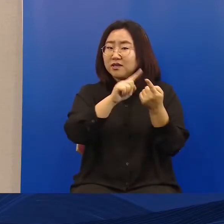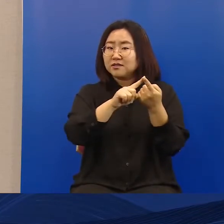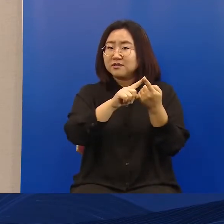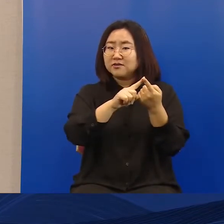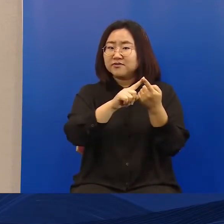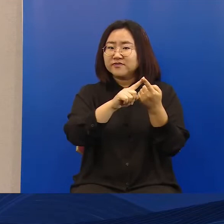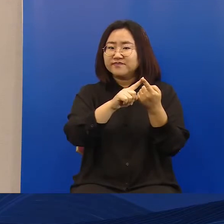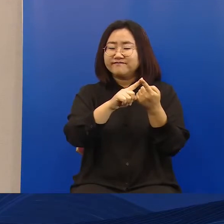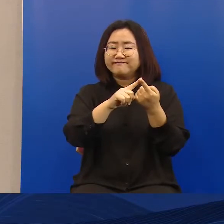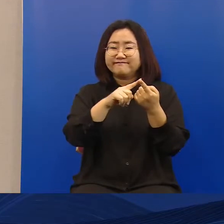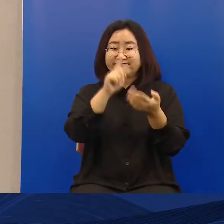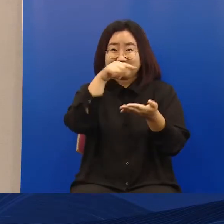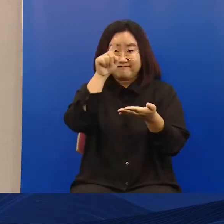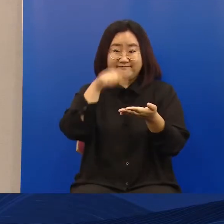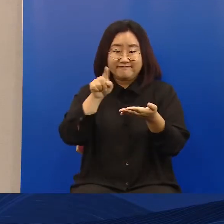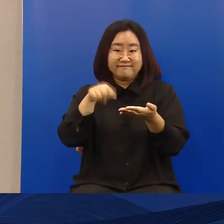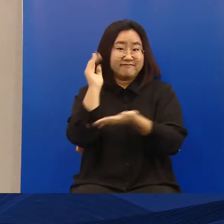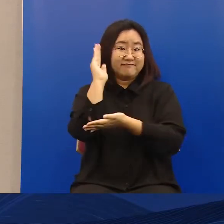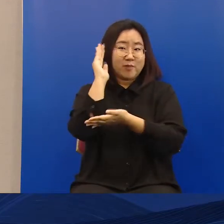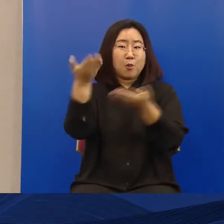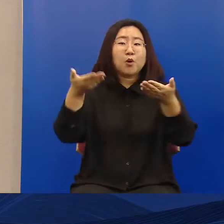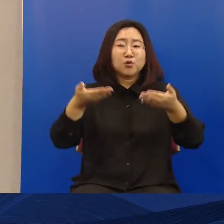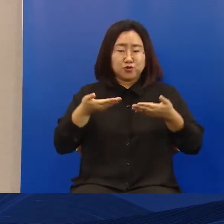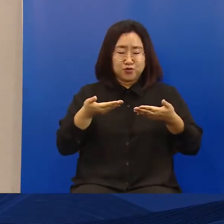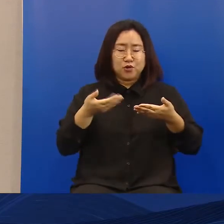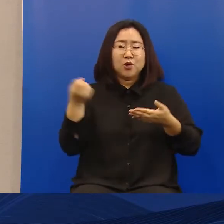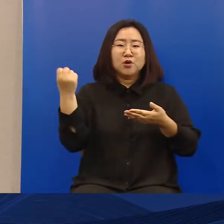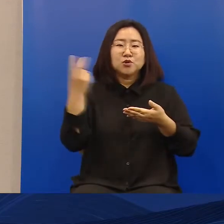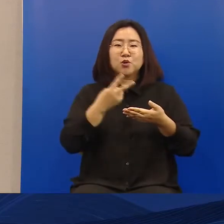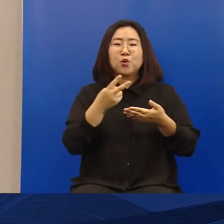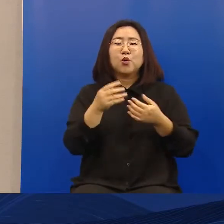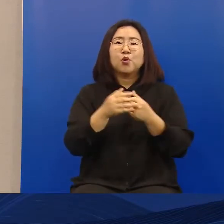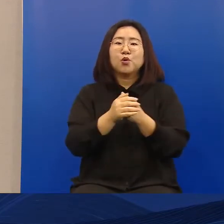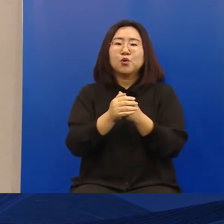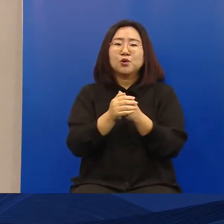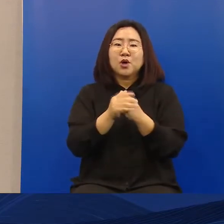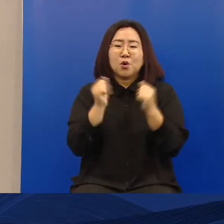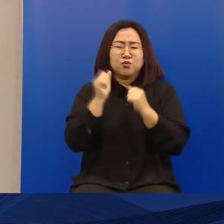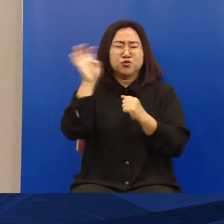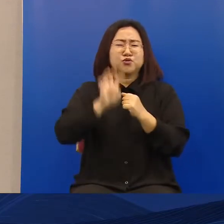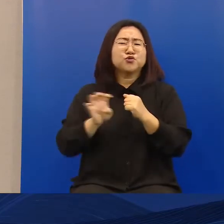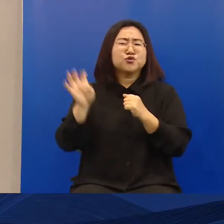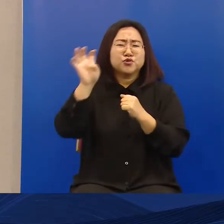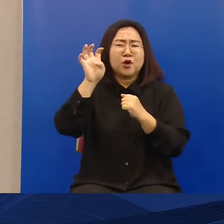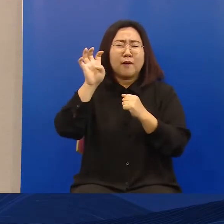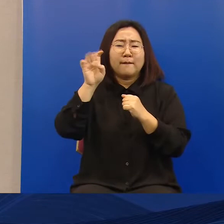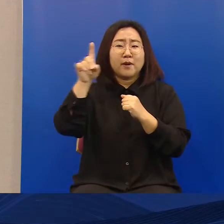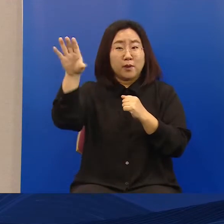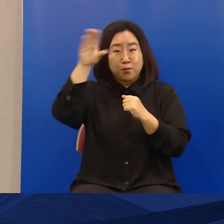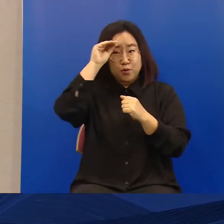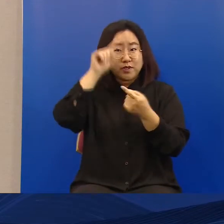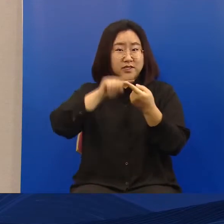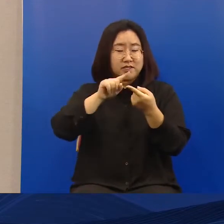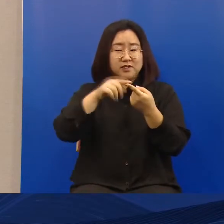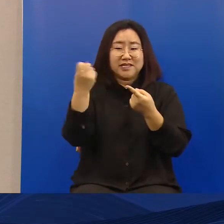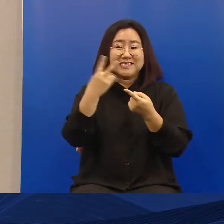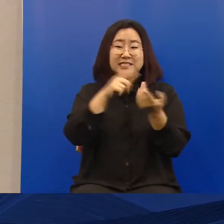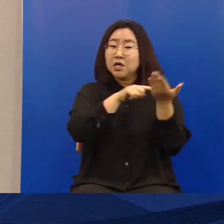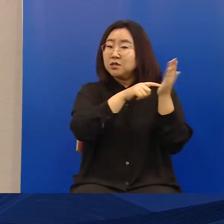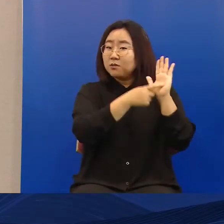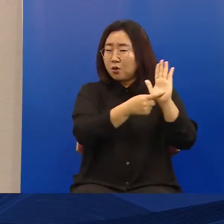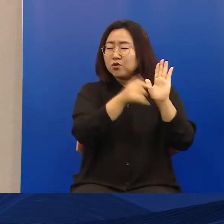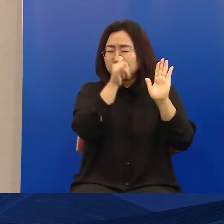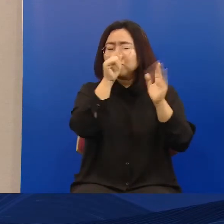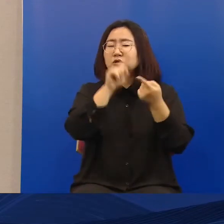부분들을 짚어주시고, 그리고 북유럽의 복지국가의 어떤 실질적인 정신까지도 되짚어